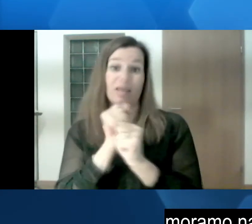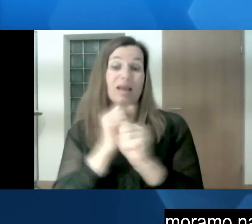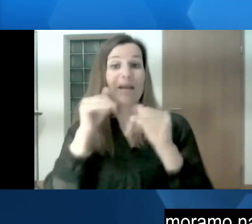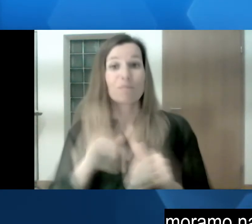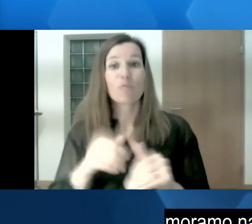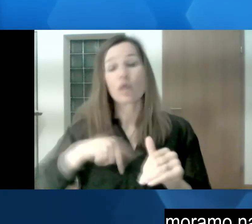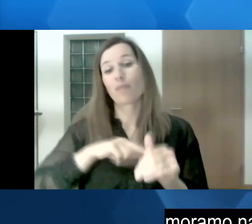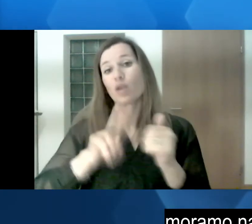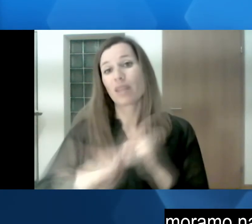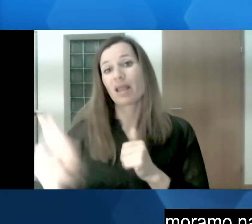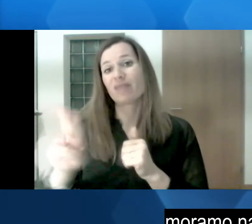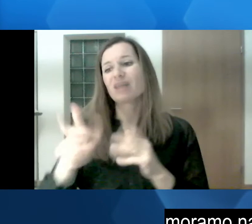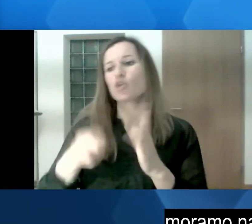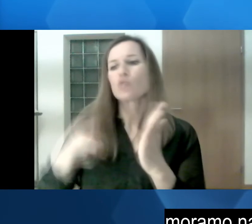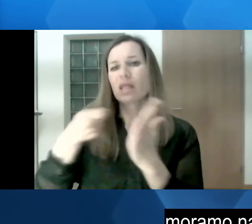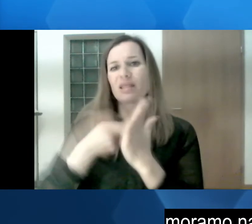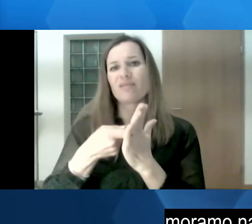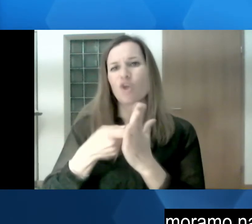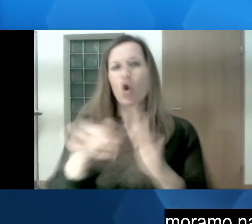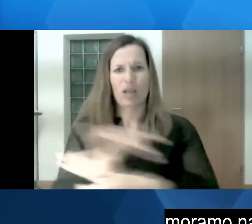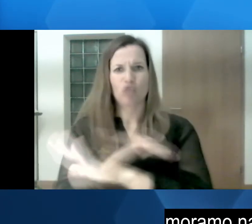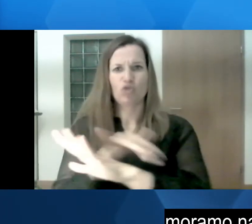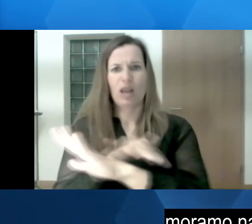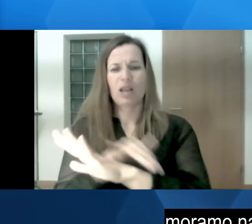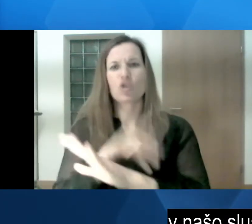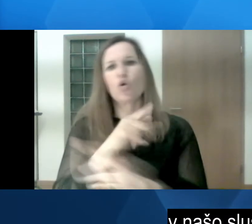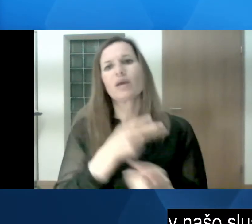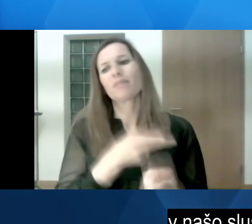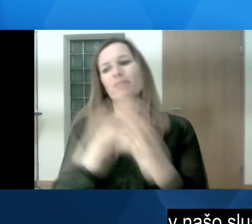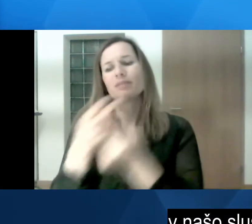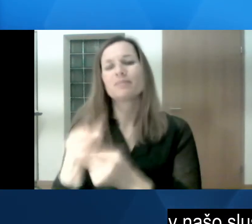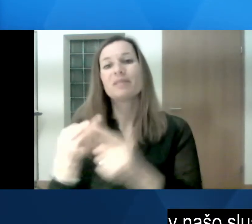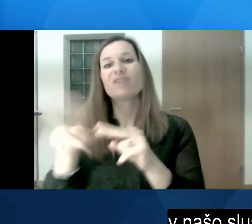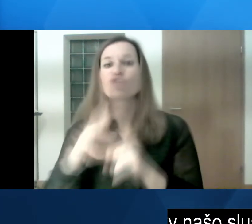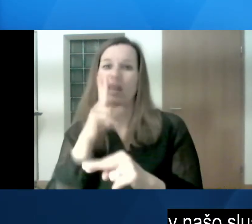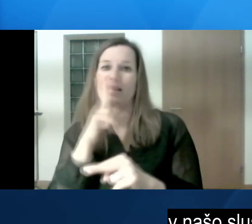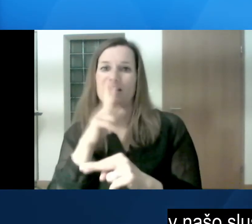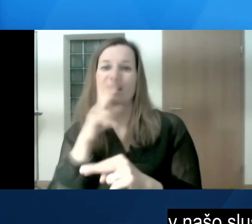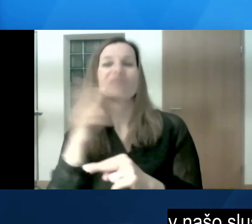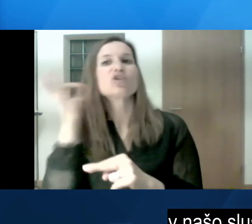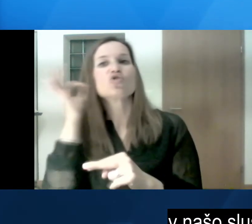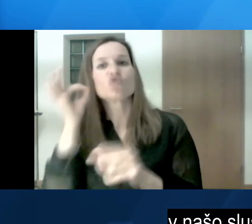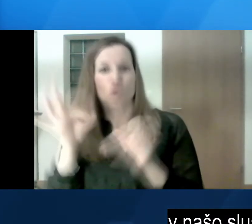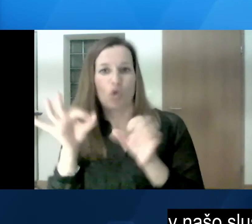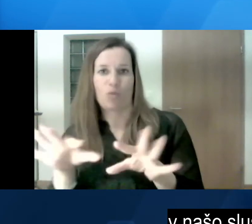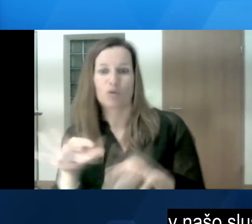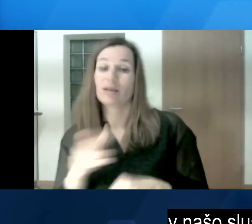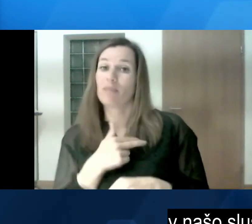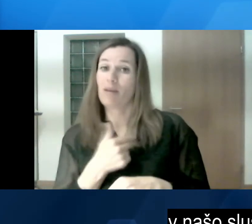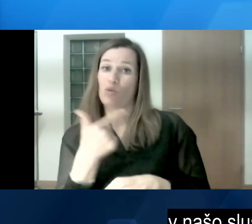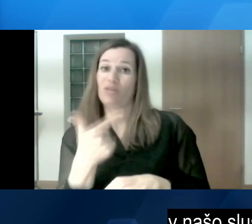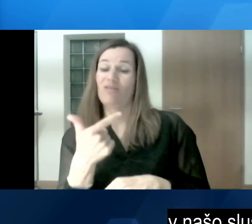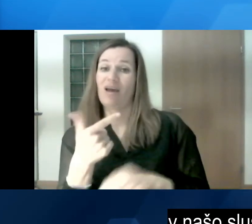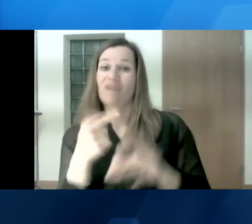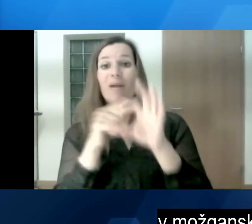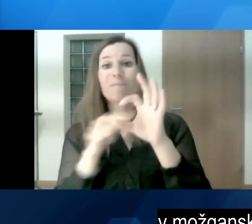vsaditvijo računalnikov, ki dovedejo elektriko v našo slušno pot. Imamo dva v polžek, polžev